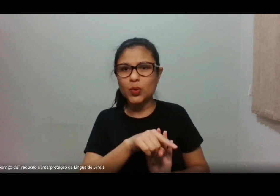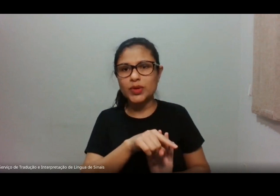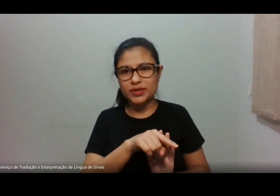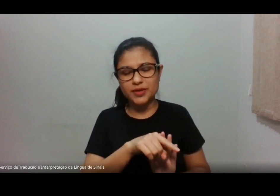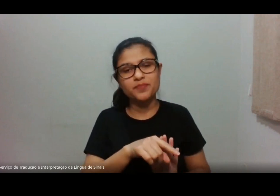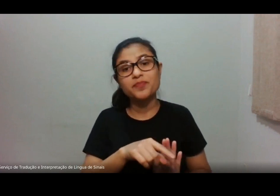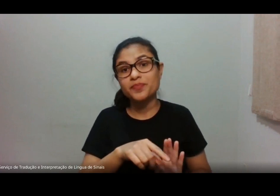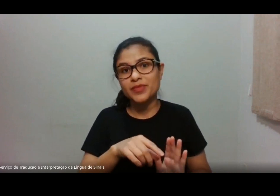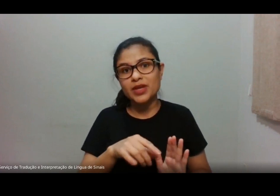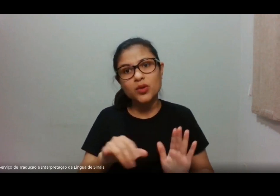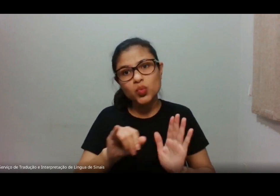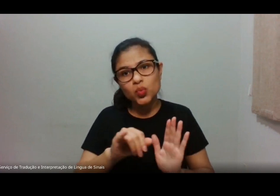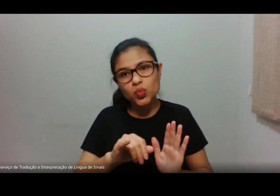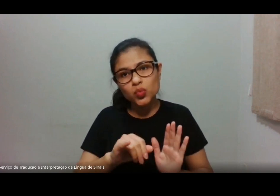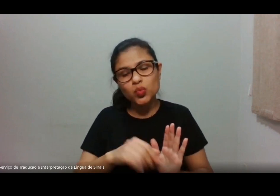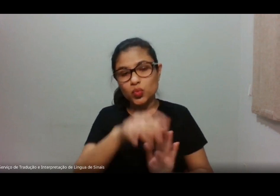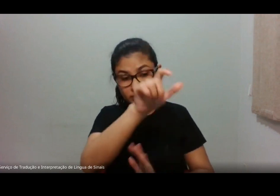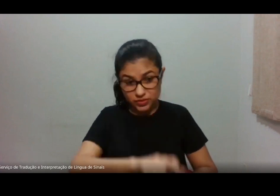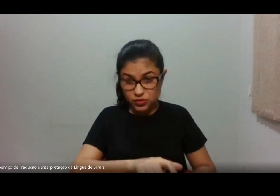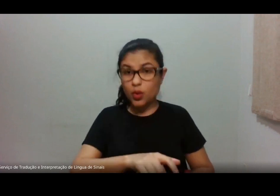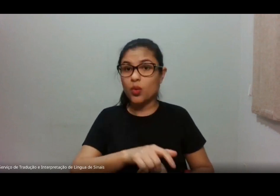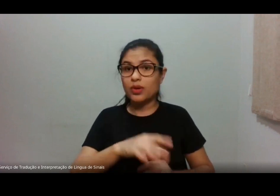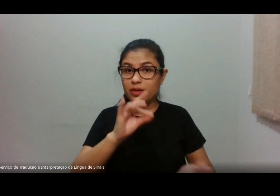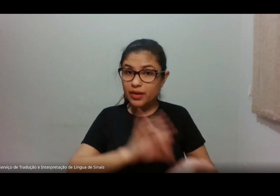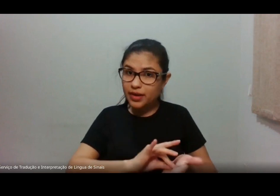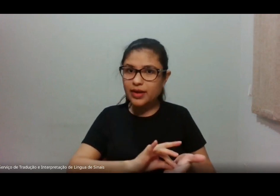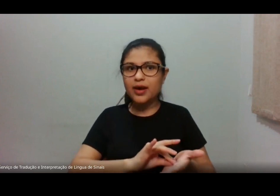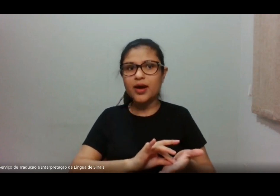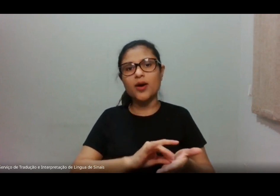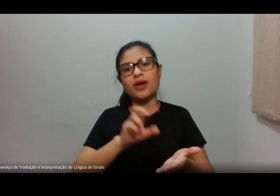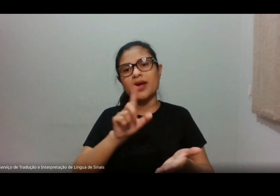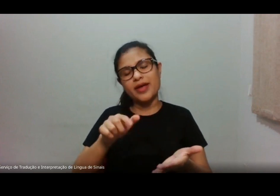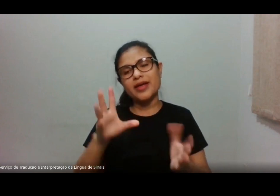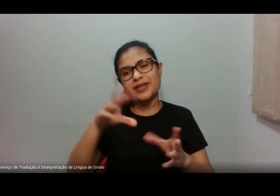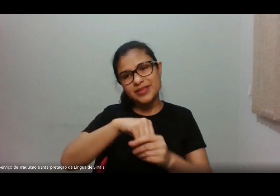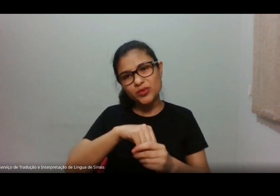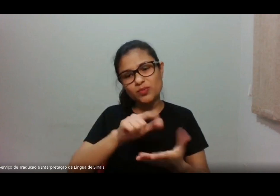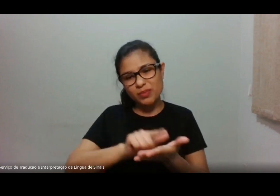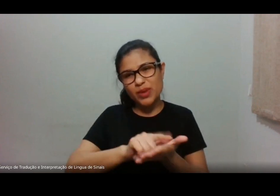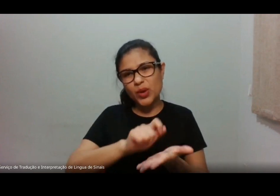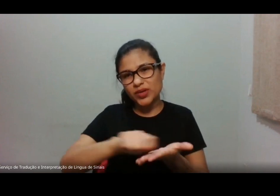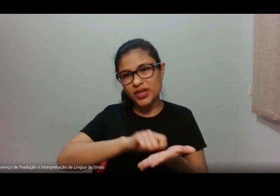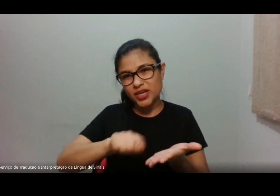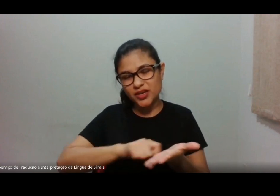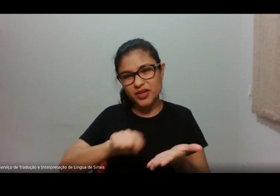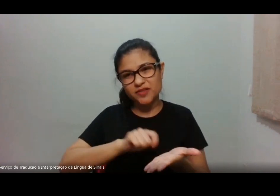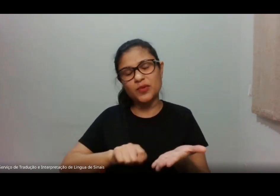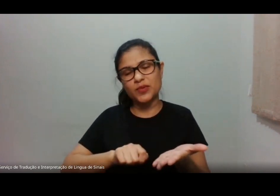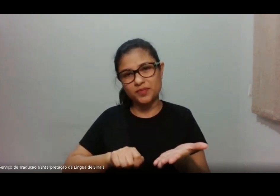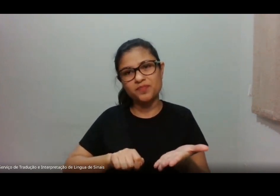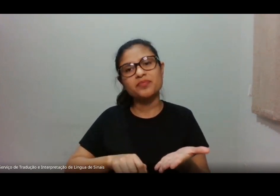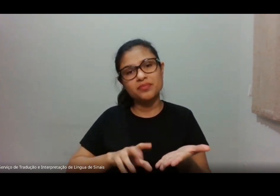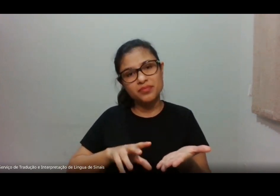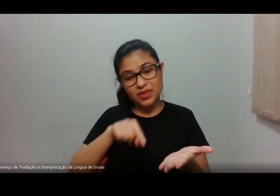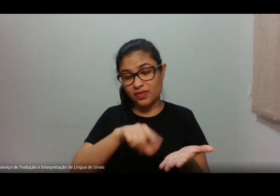de papel, né? Porque ao escrever, o indivíduo real torna-se um ser de papel, torna-se um personagem, dentro de